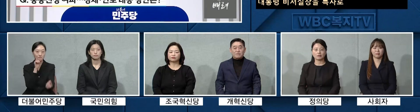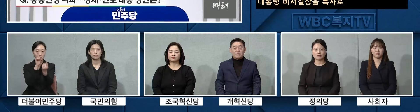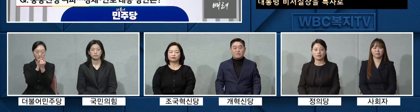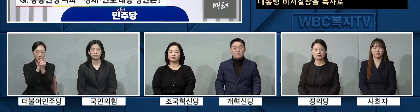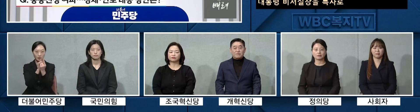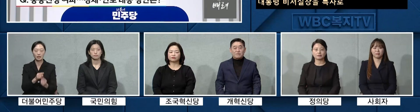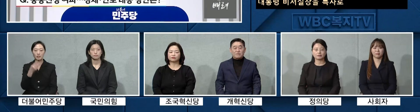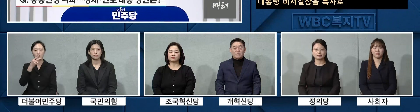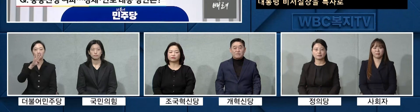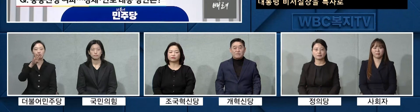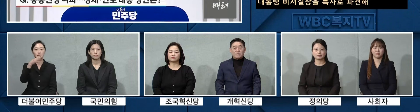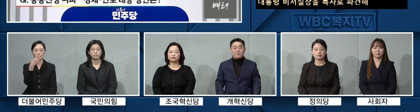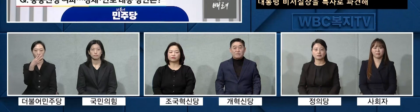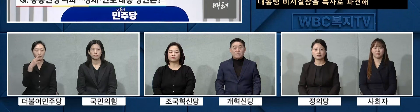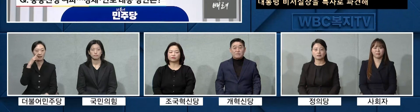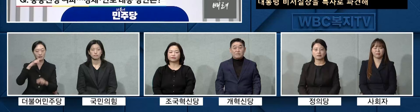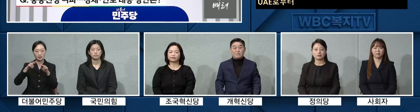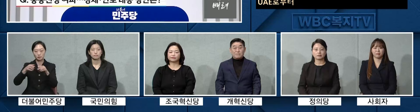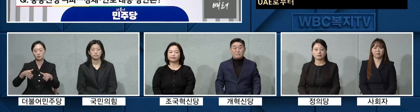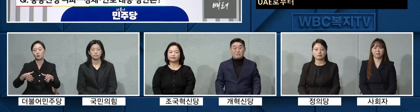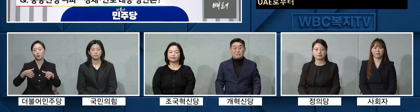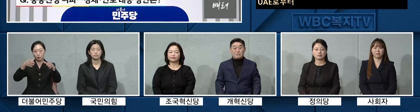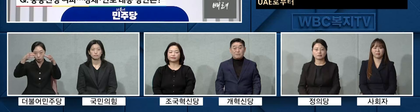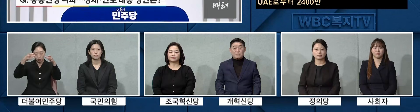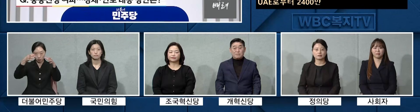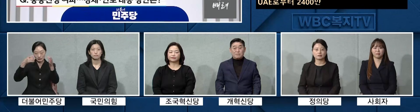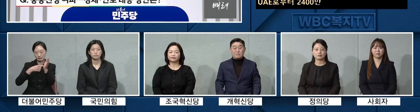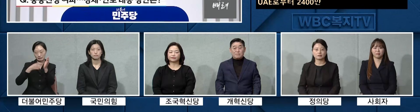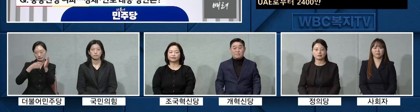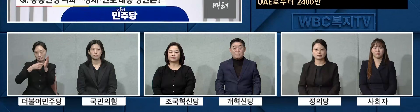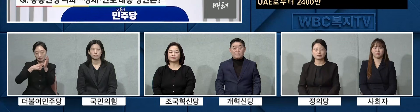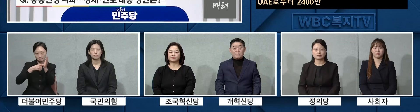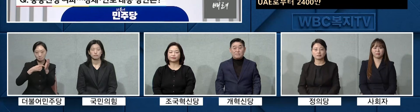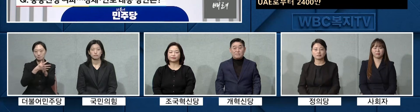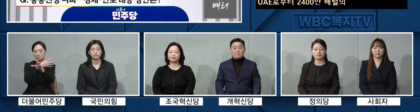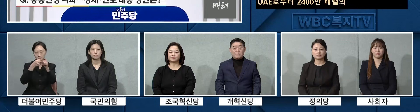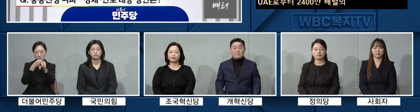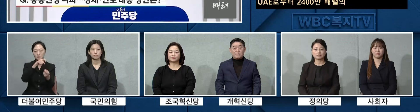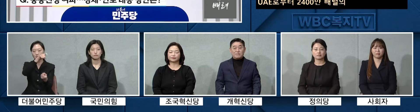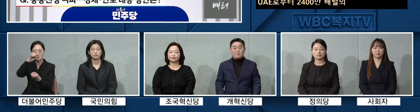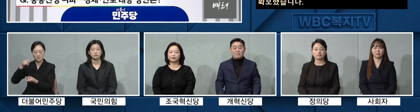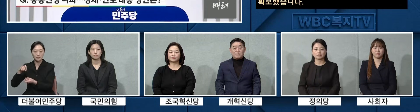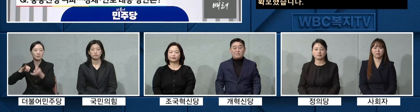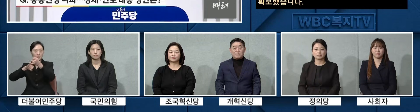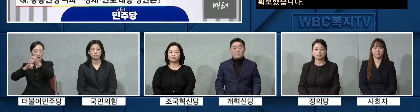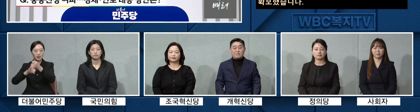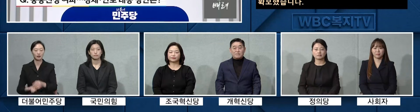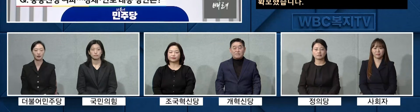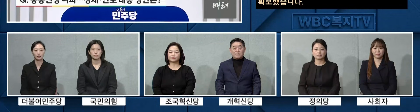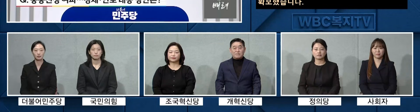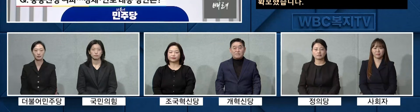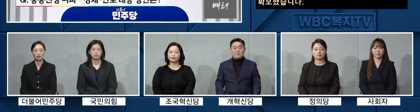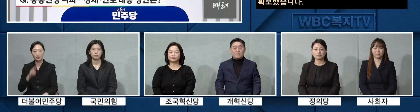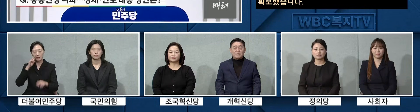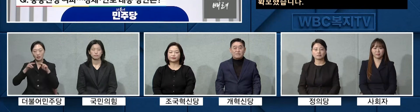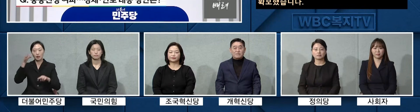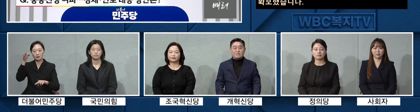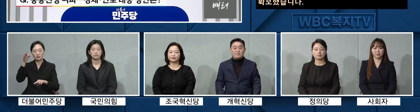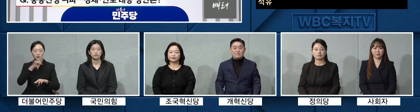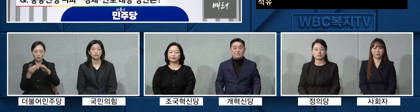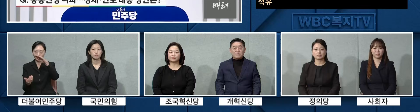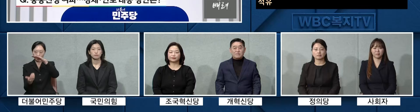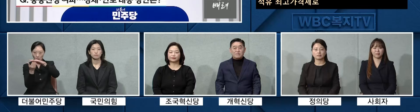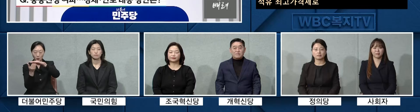2,400만 벌 배럴의 원유를 긴급히 확보했습니다. 석유 최고 가격제로 급격한